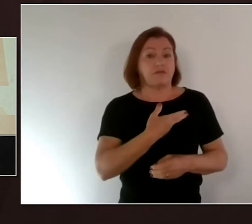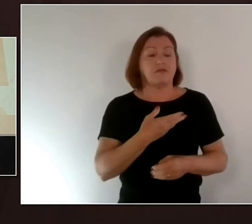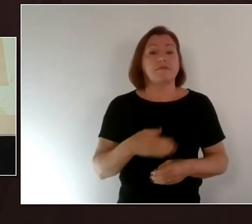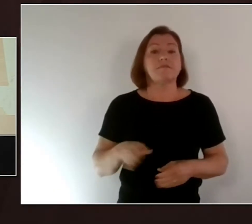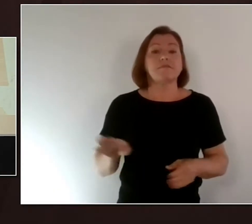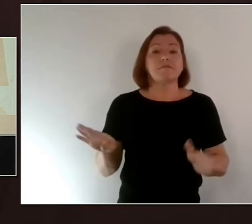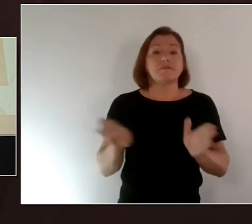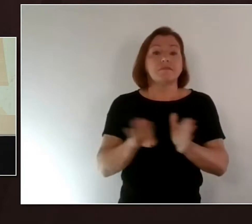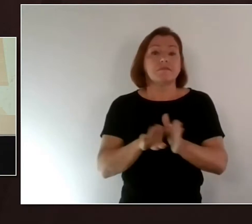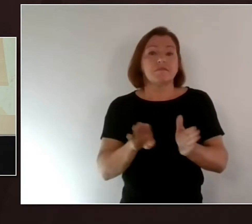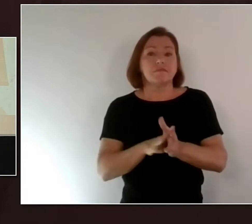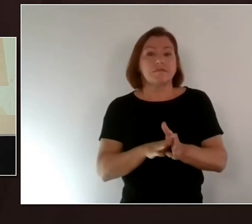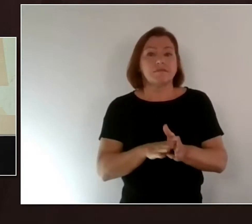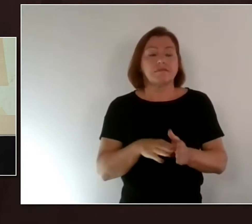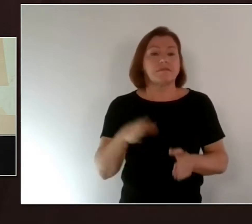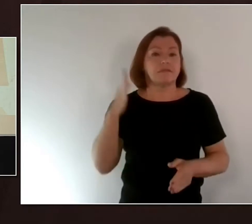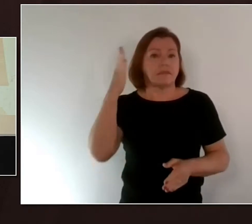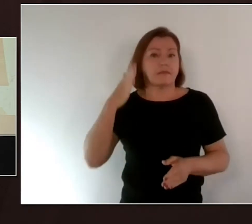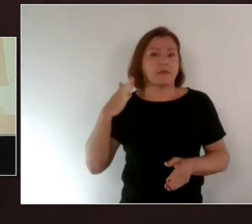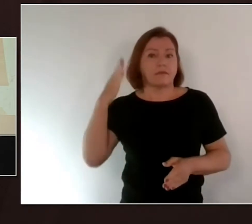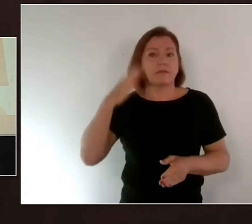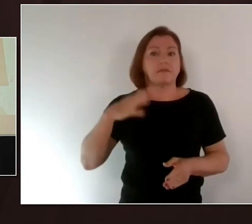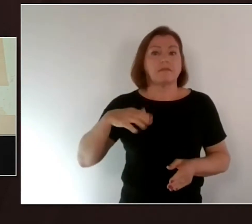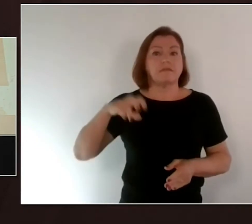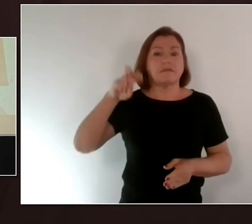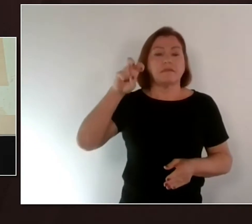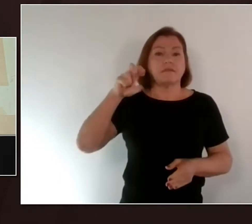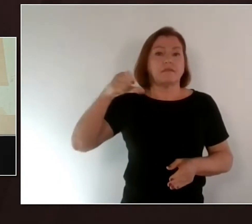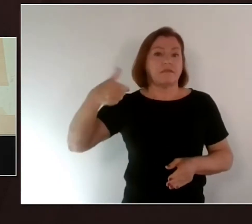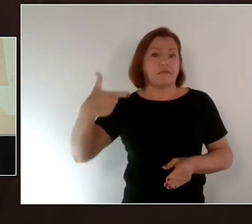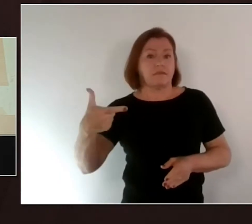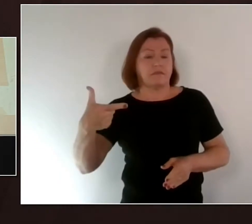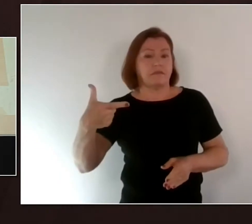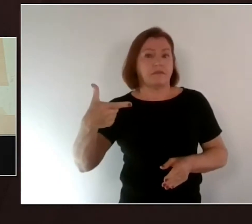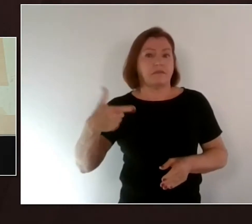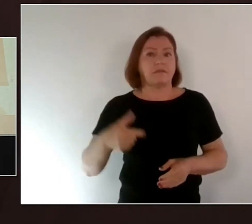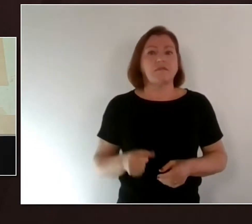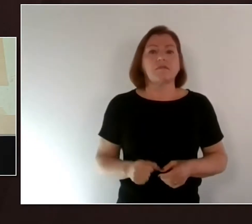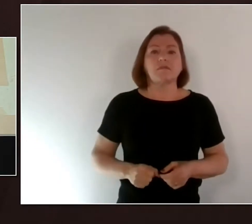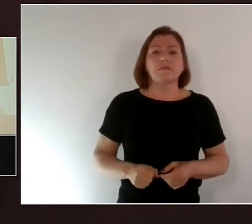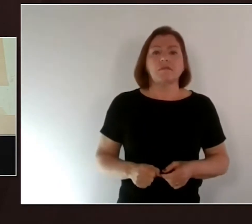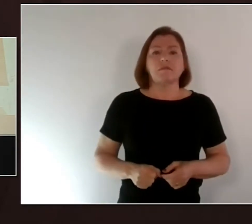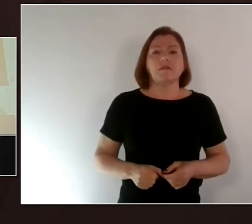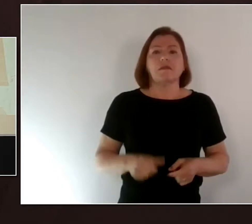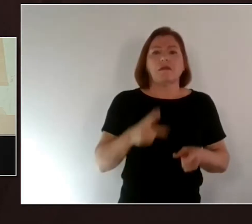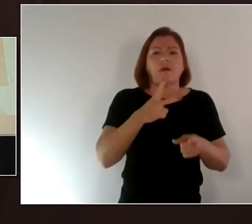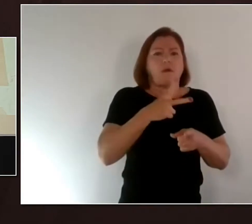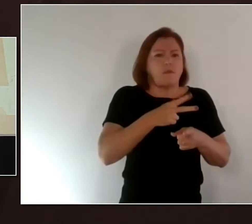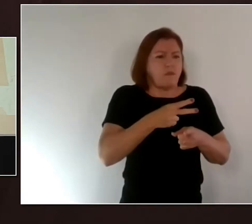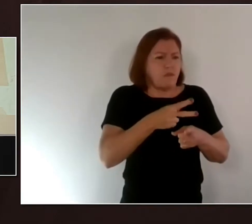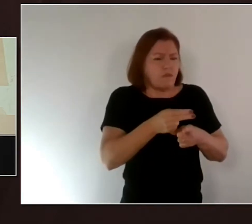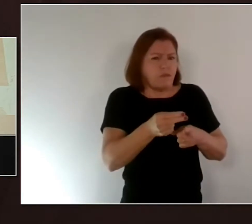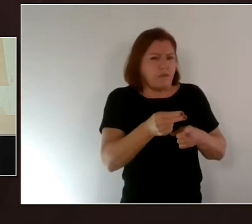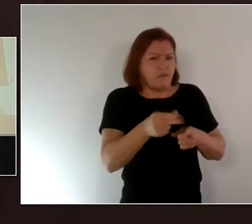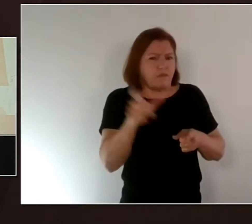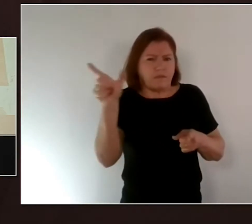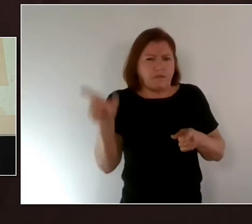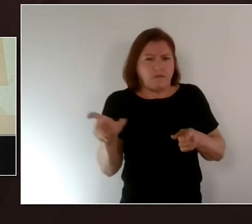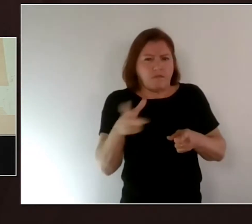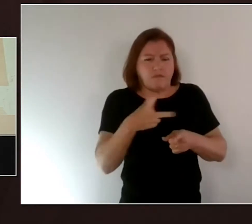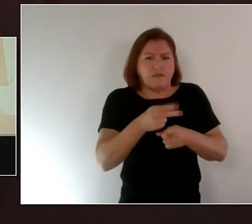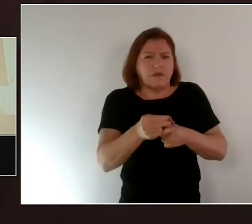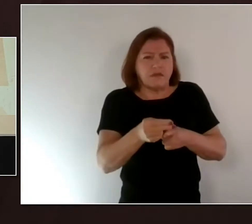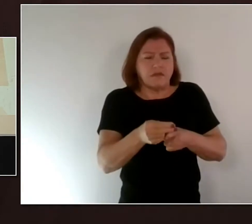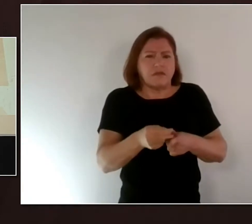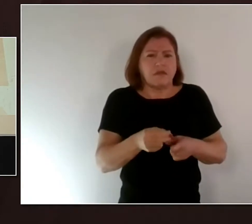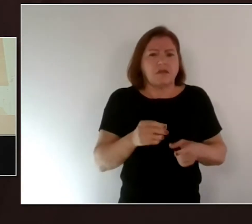52, que tem por título O Vencedor da Igreja em Esmirna. A